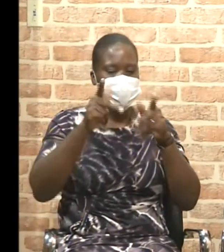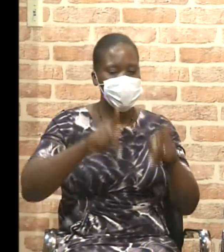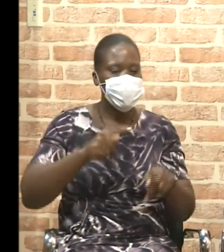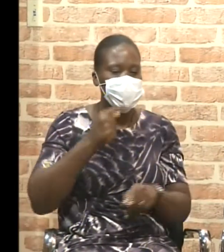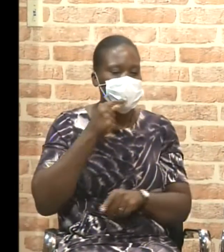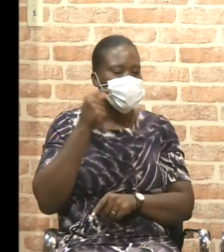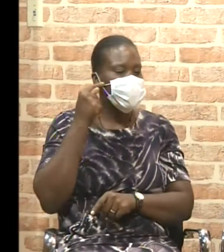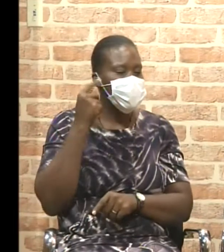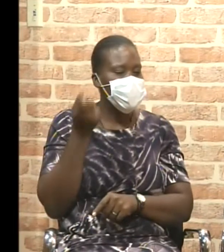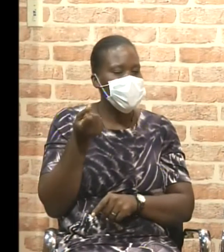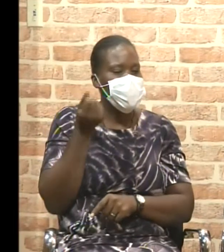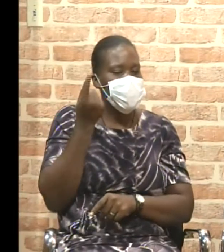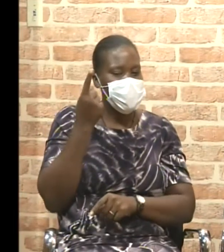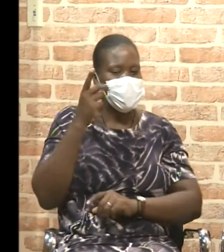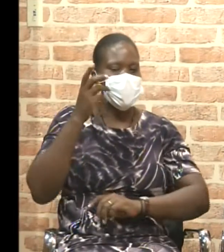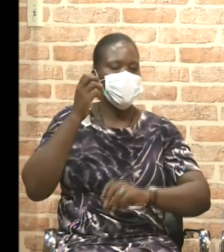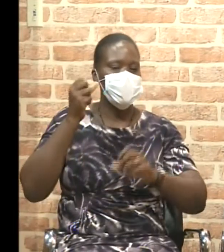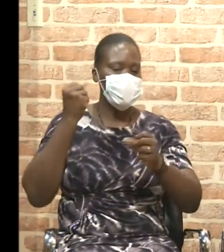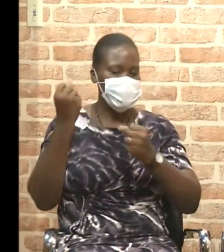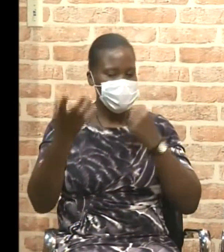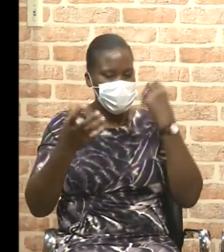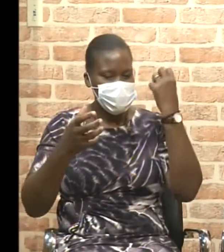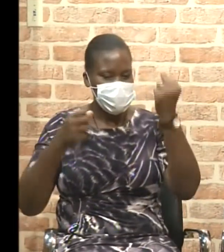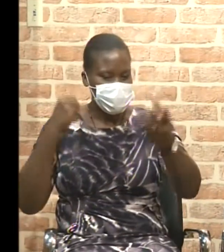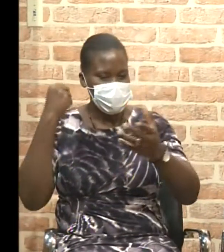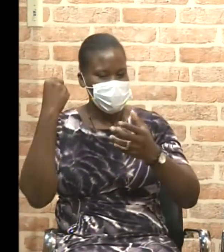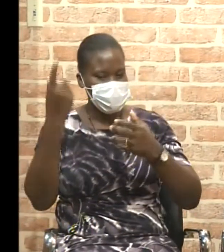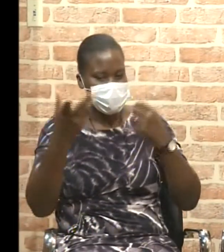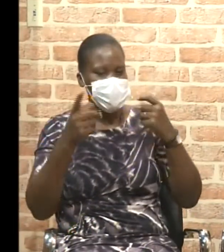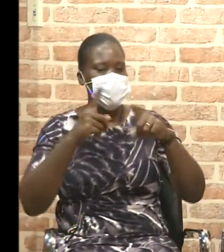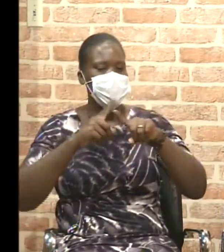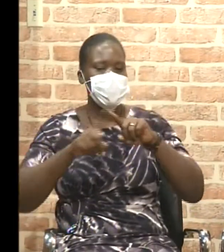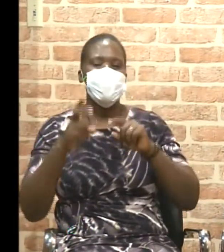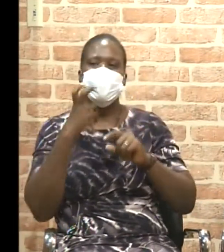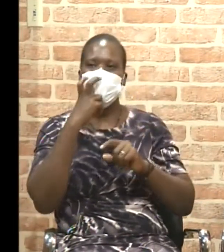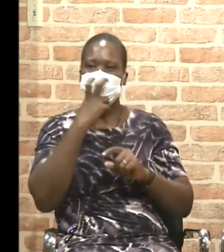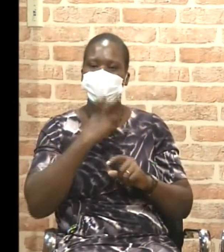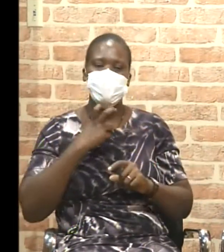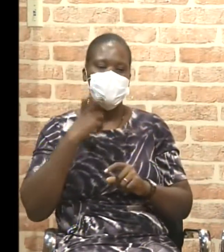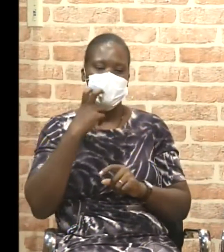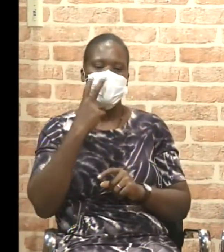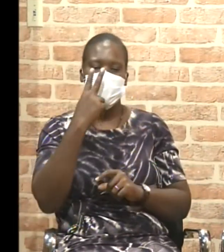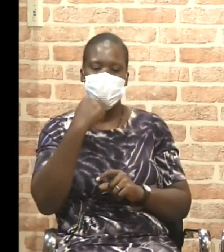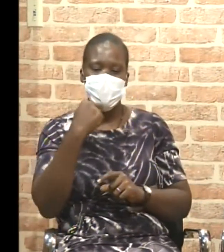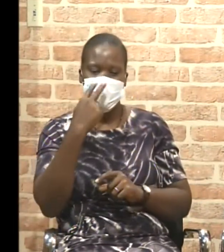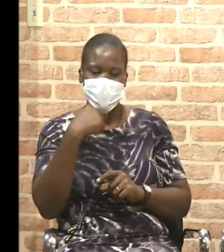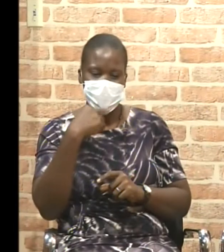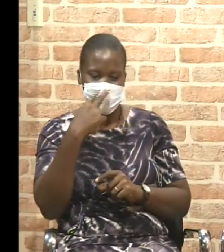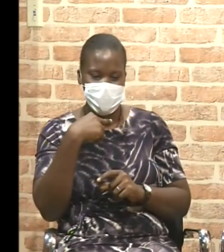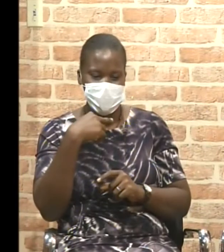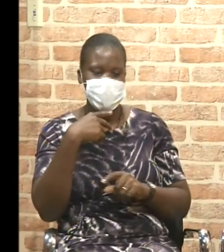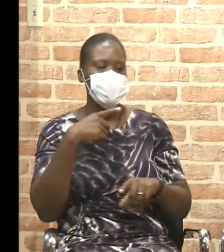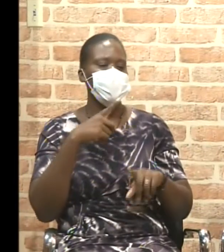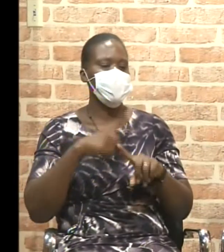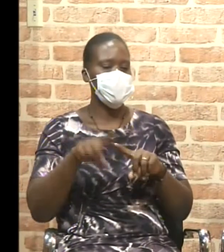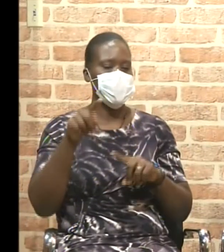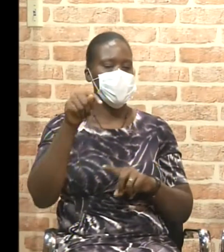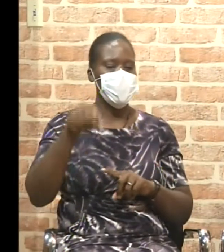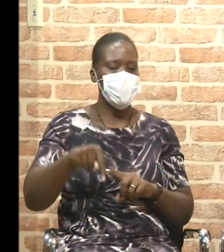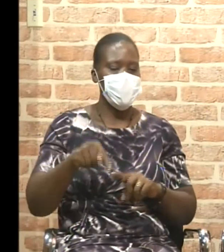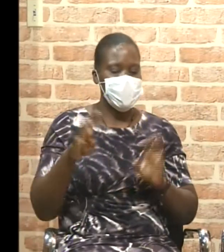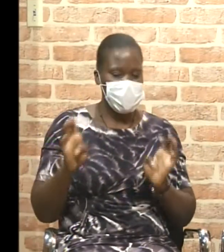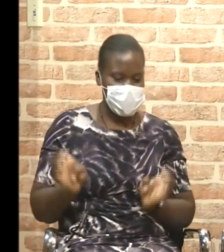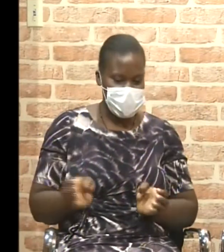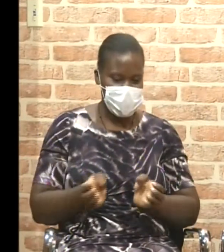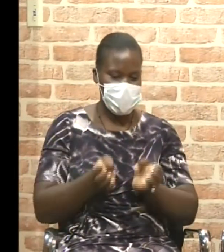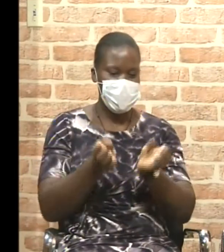l'école, il pas comprendre. Maintenant, labial gain l'autre façon qu'on a communiquer pour le comprendre. Là maintenant, nous avons fait tout l'effort qui possible